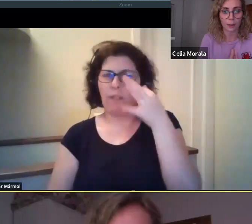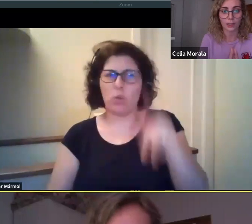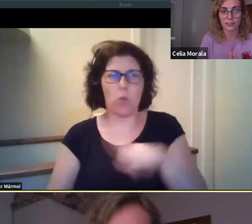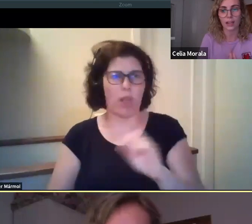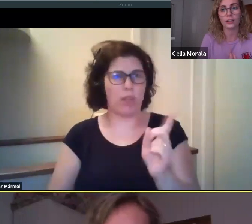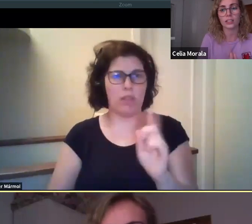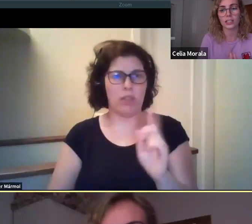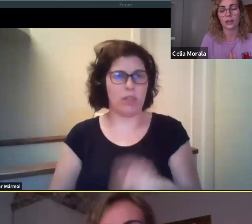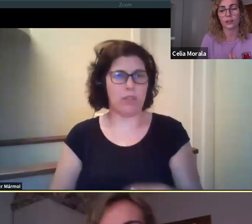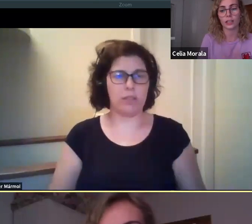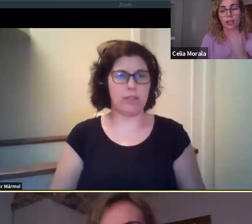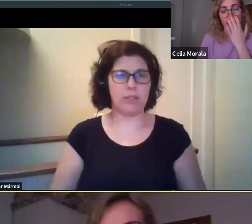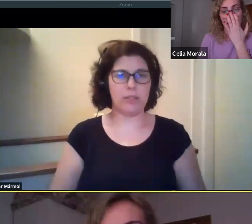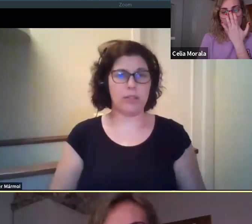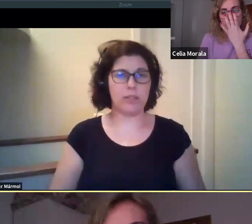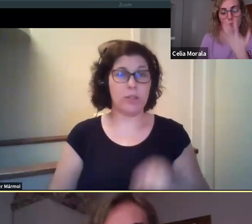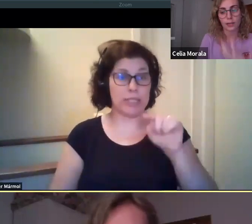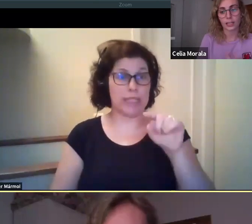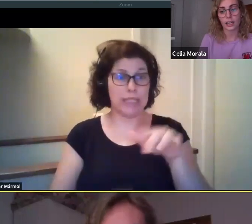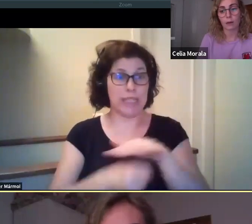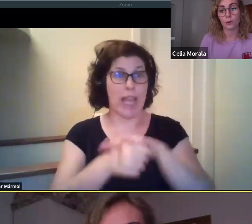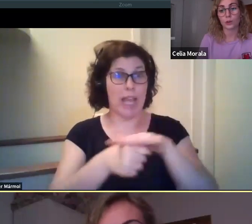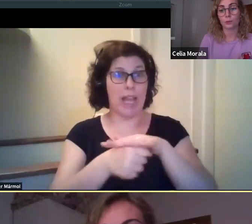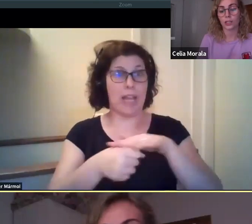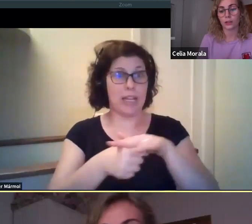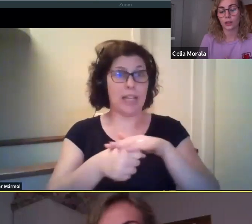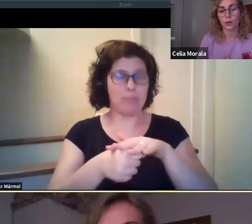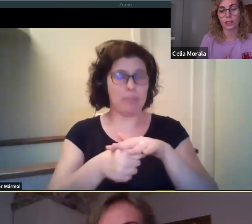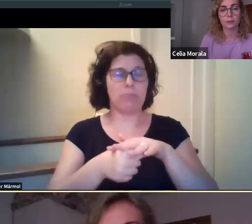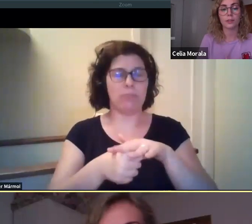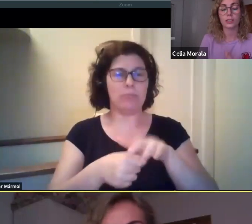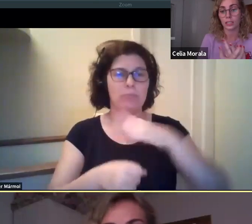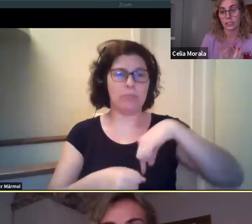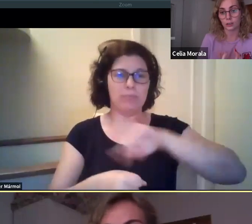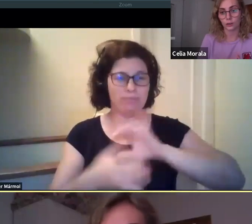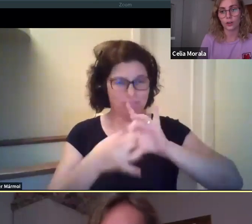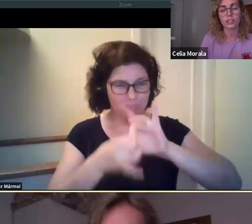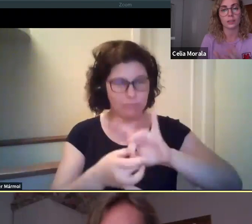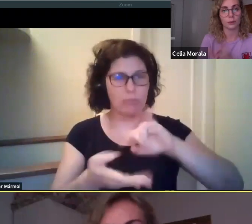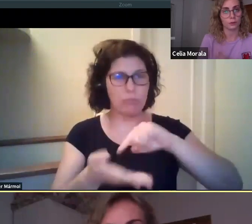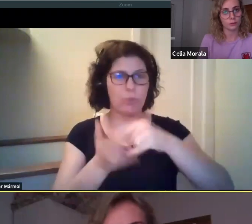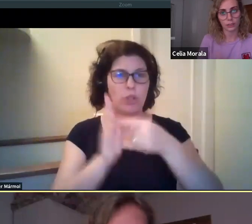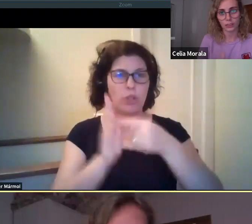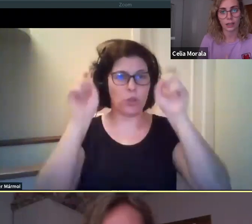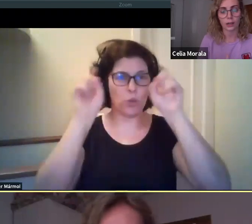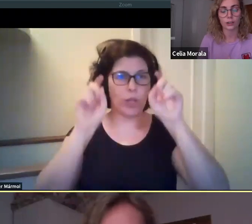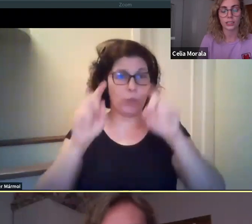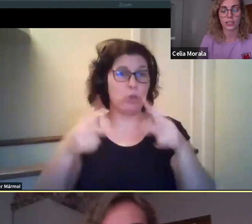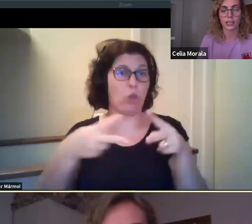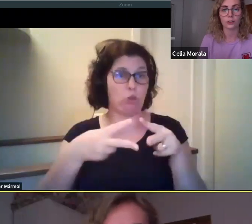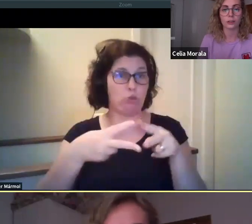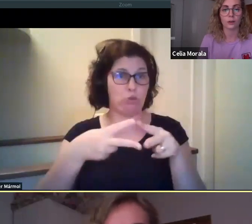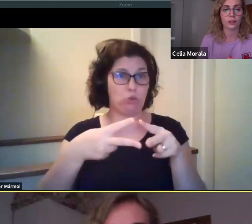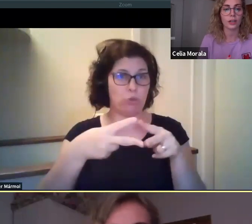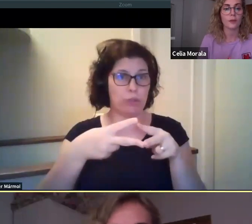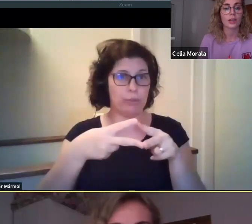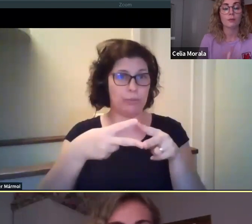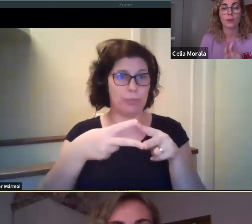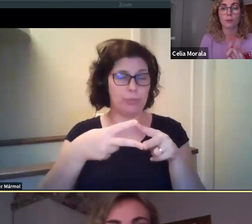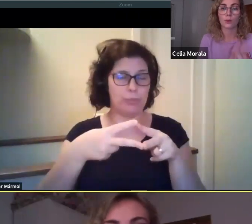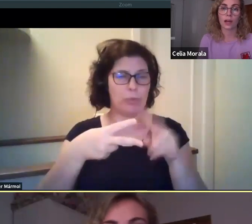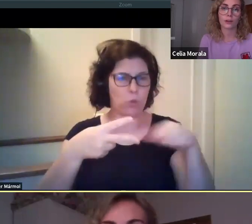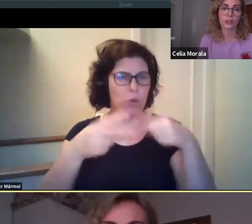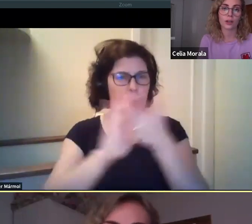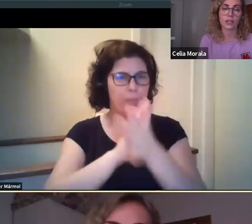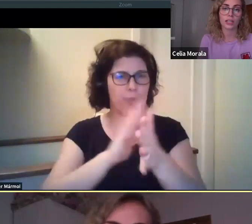este apartado sería donde se llevarían a cabo nuestros proyectos educativos, que son dos, que bueno, los detallaré a continuación,